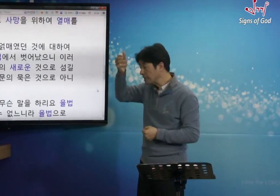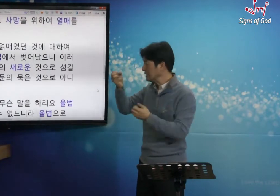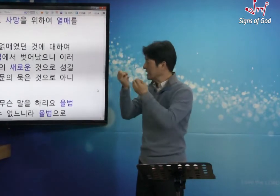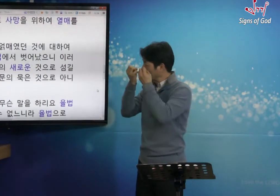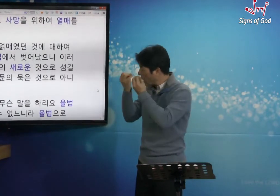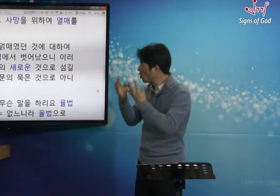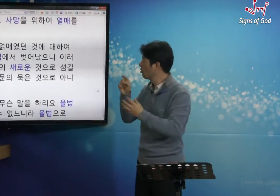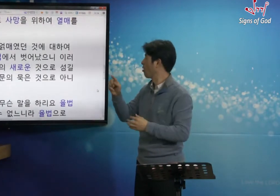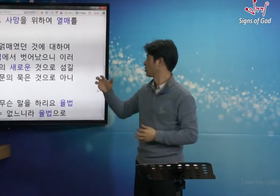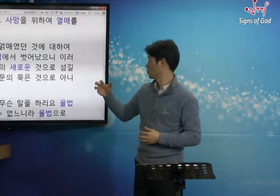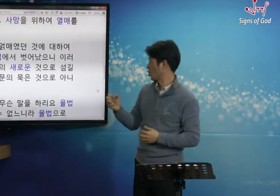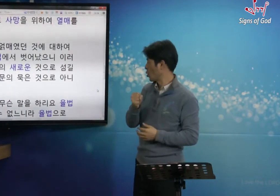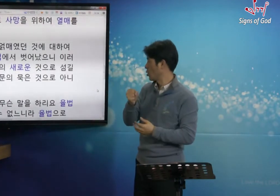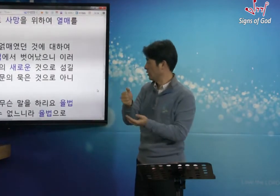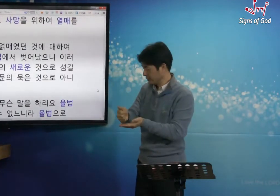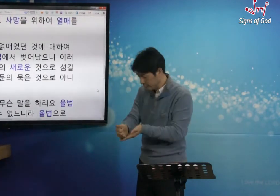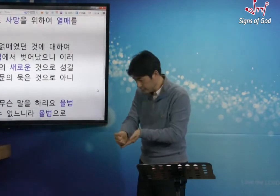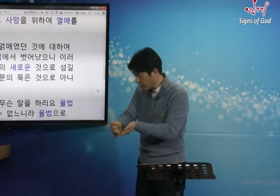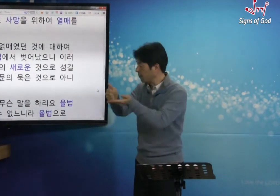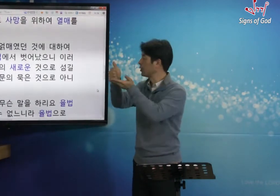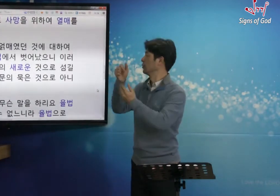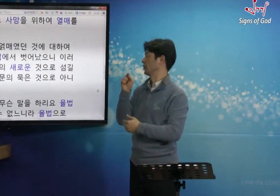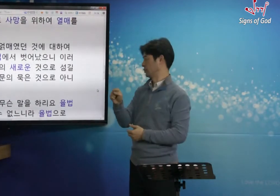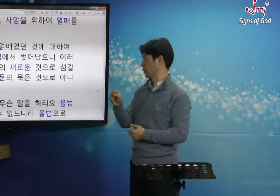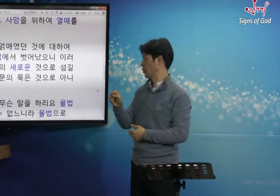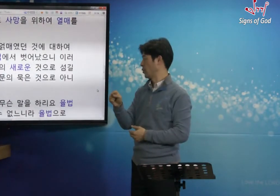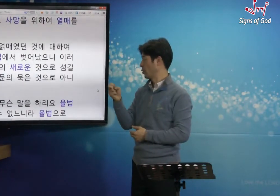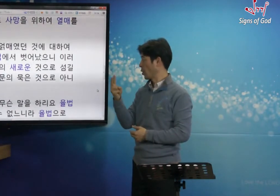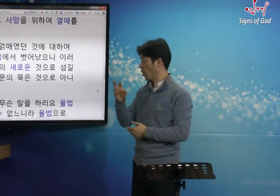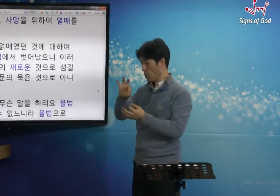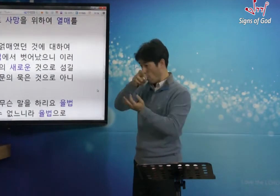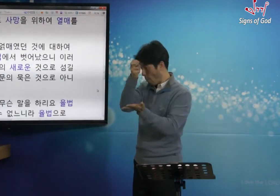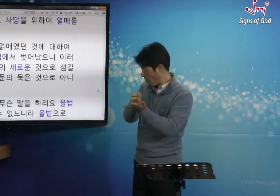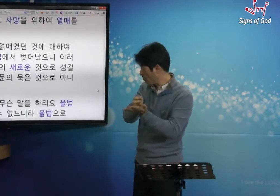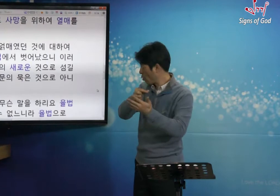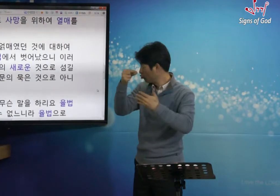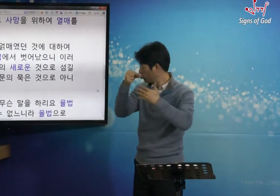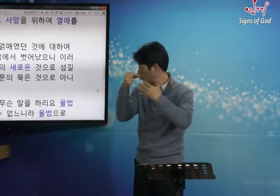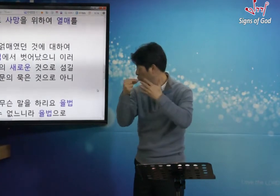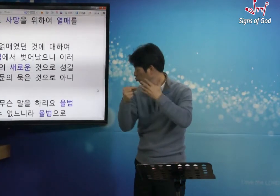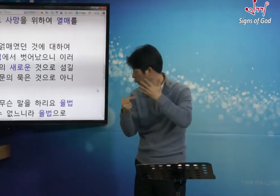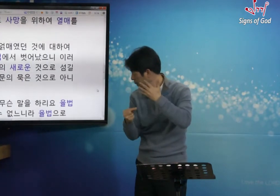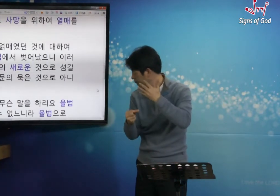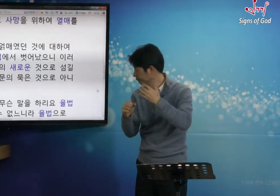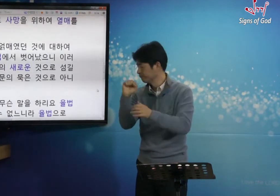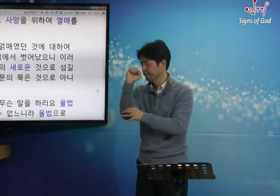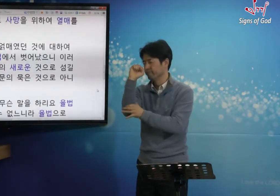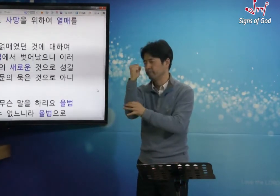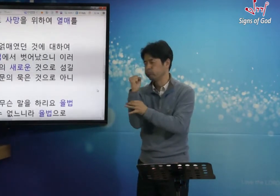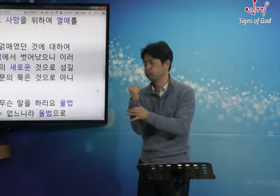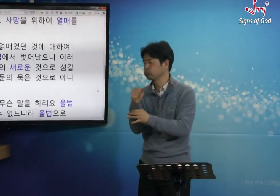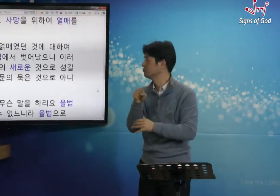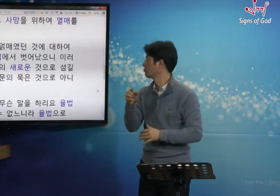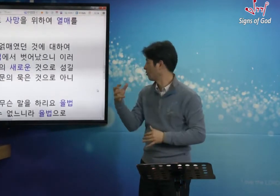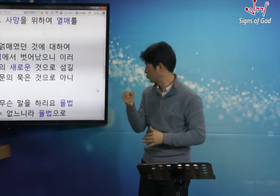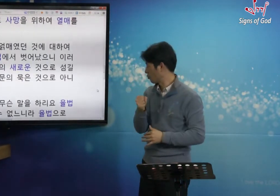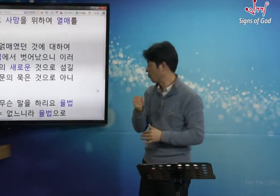우리가 영의 새로운 것으로 섬길 것이요 율법의 조문에 묵은